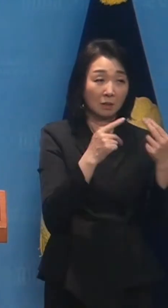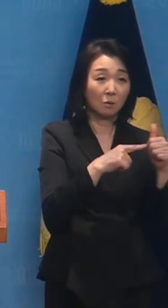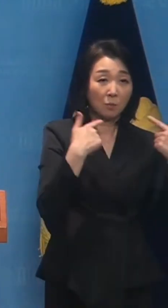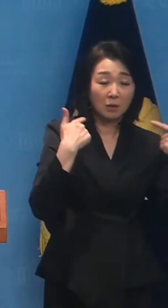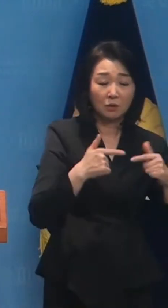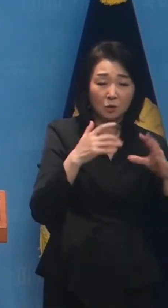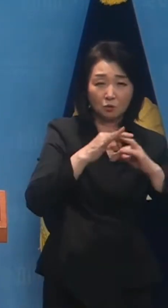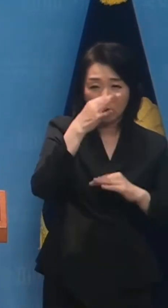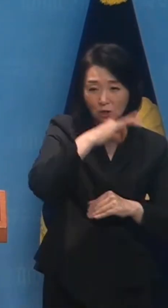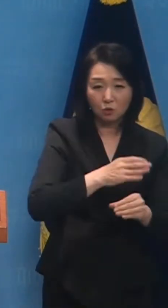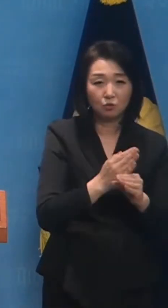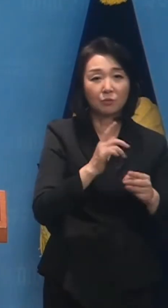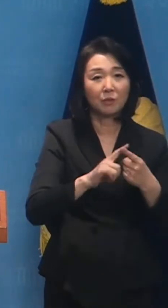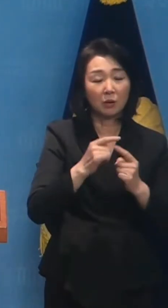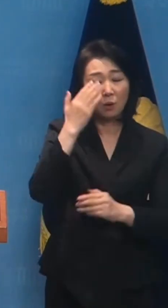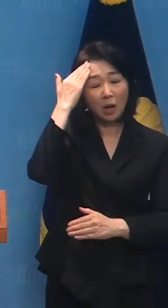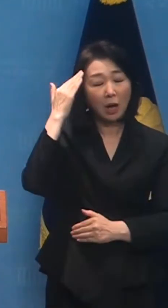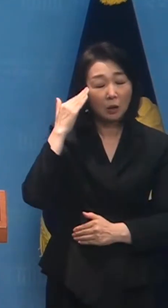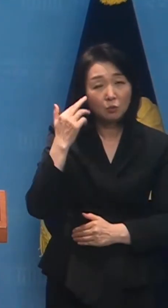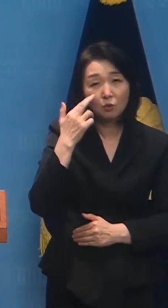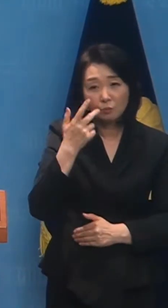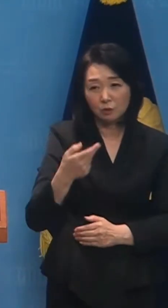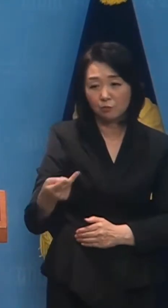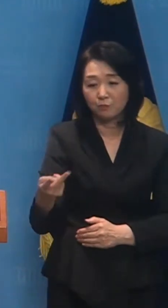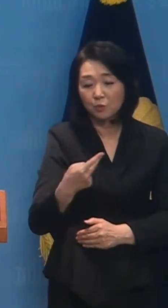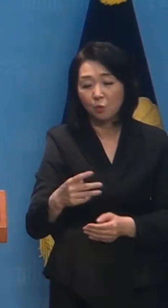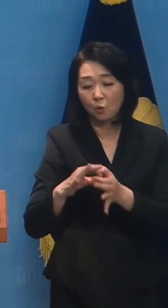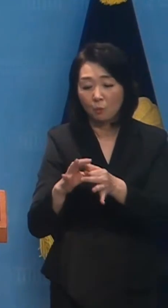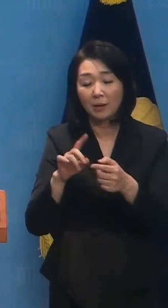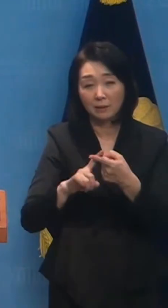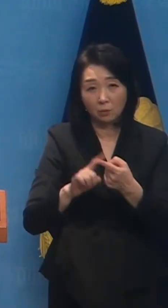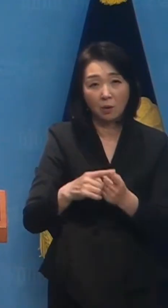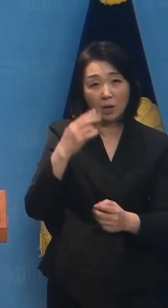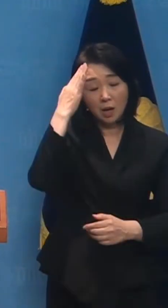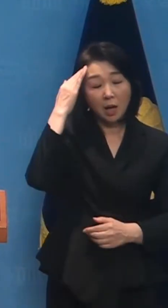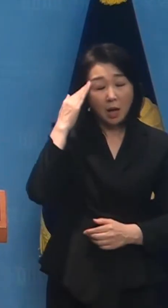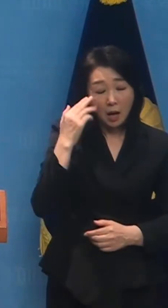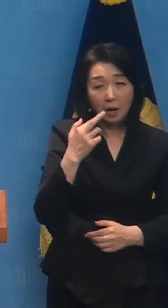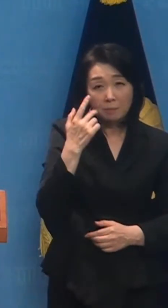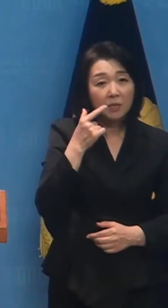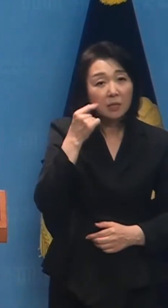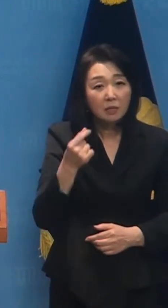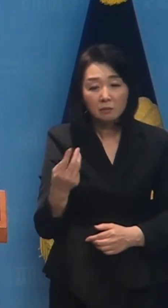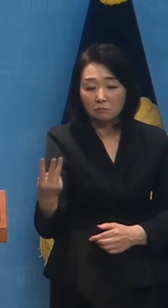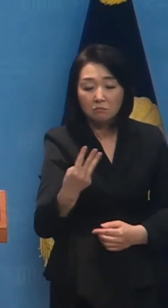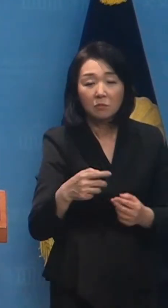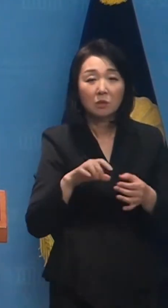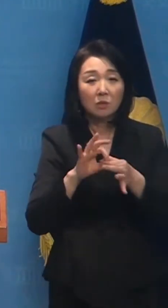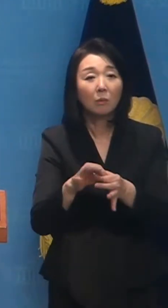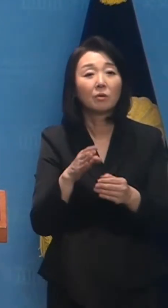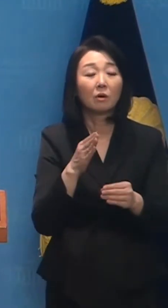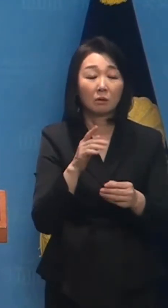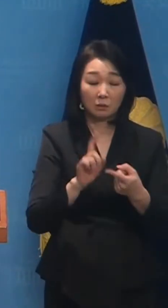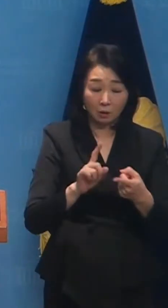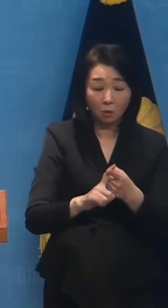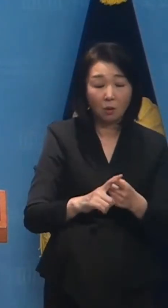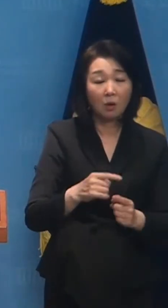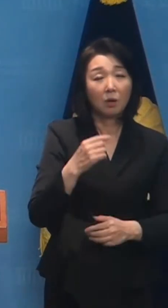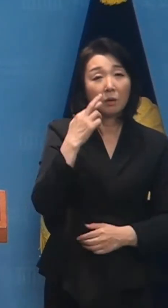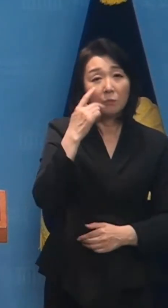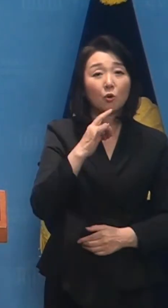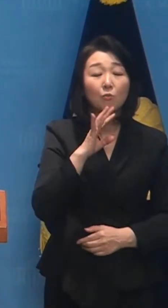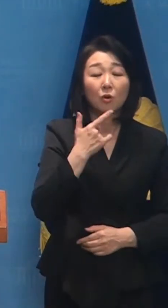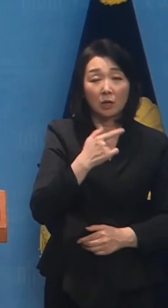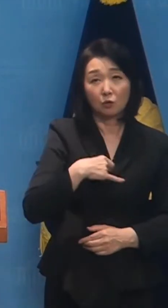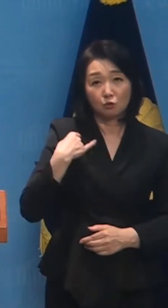언제나 국익을 중심으로 한미 동맹대로, 한미 협력은 협력대로, 미국뿐만 아니라 중국과